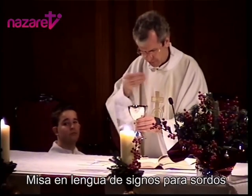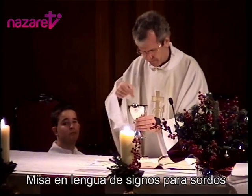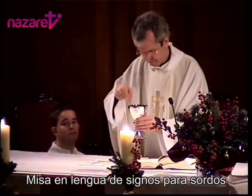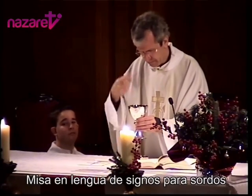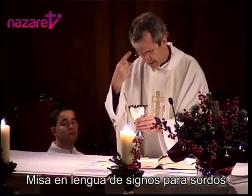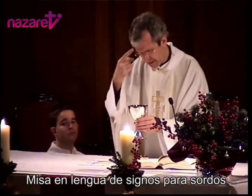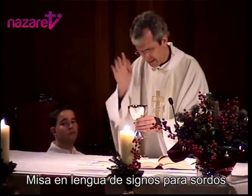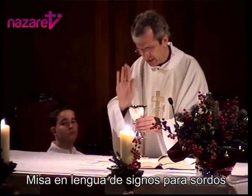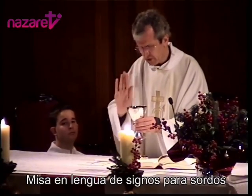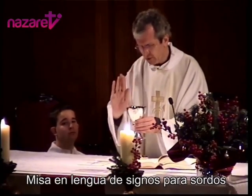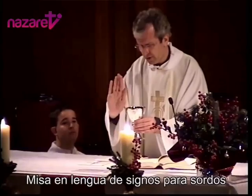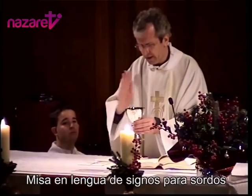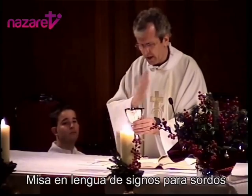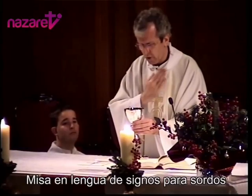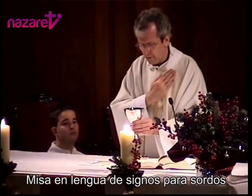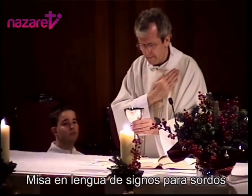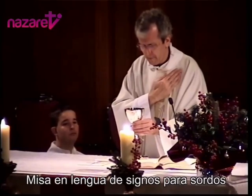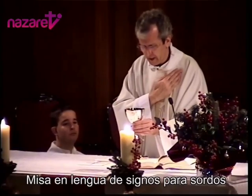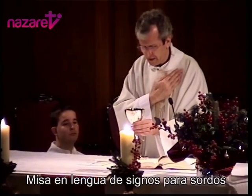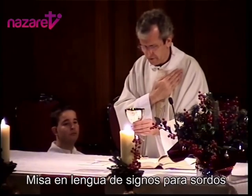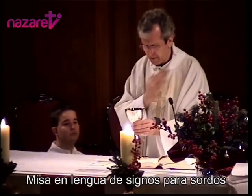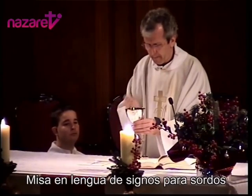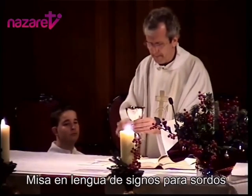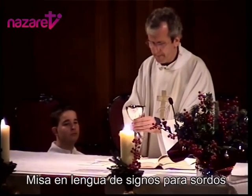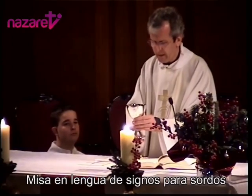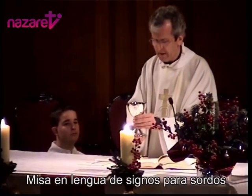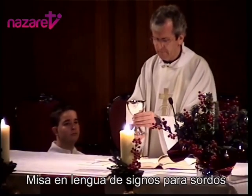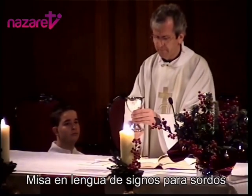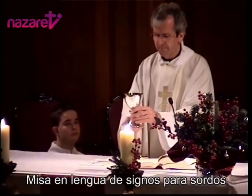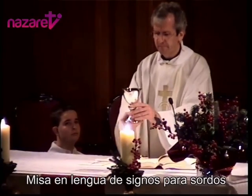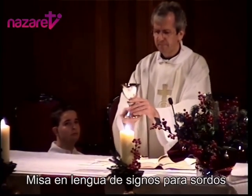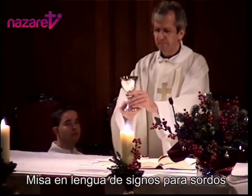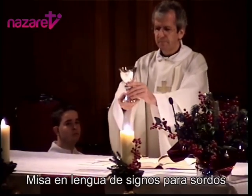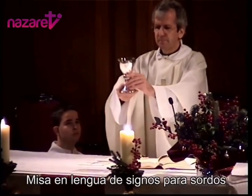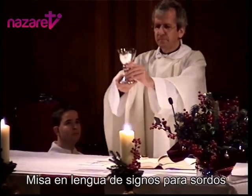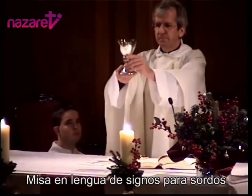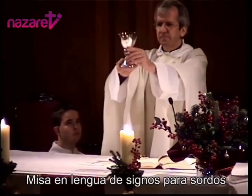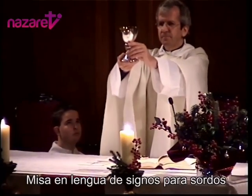pecados. Haced esto en conmemoración mía.